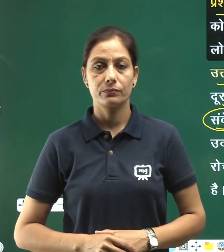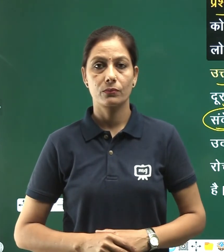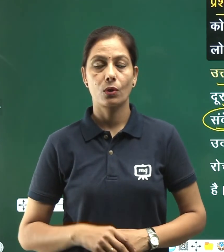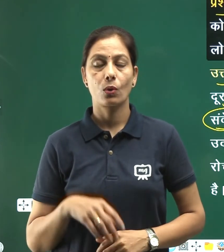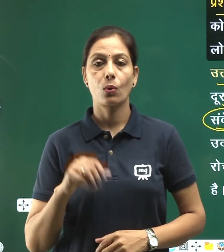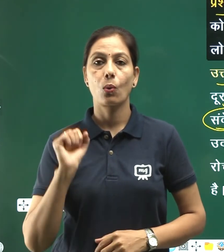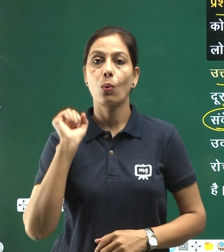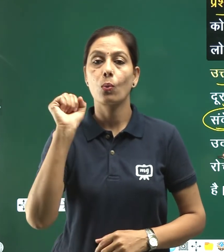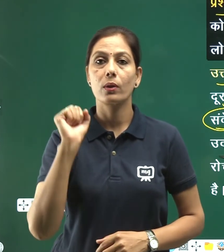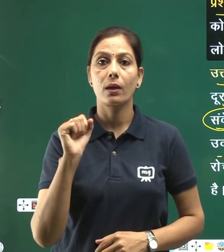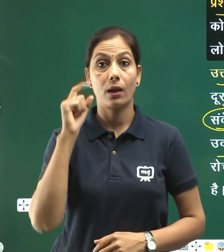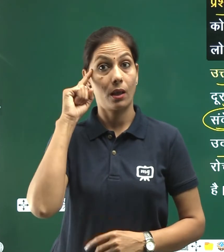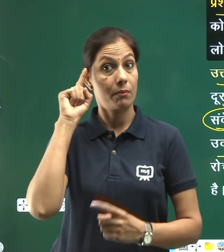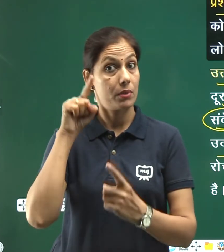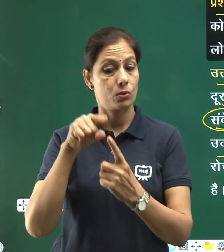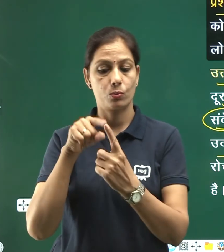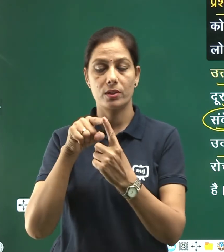उनका एकमात्र उद्देश्य